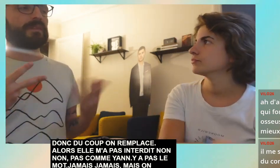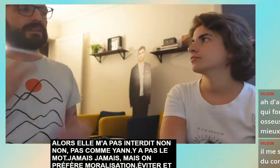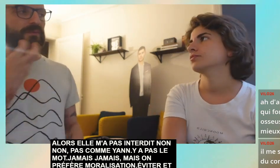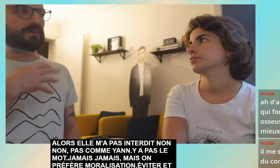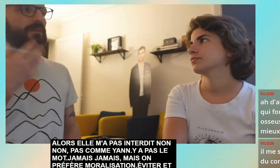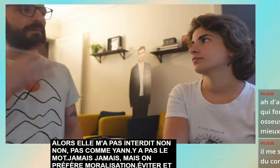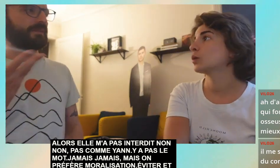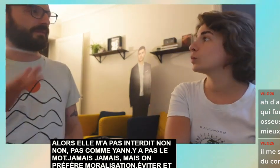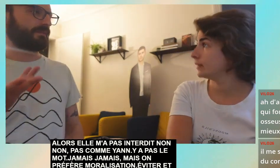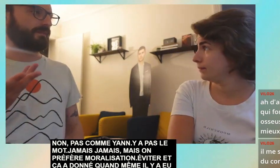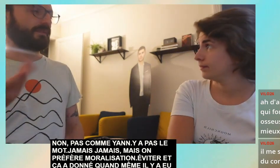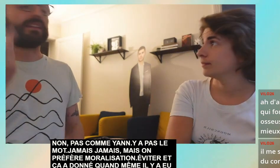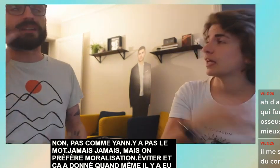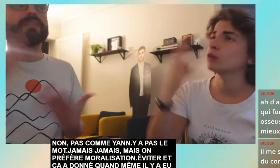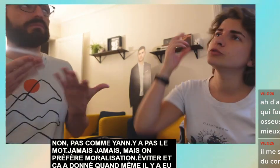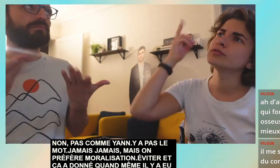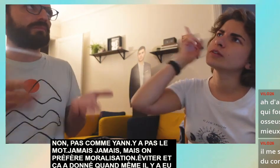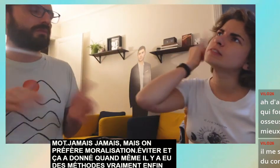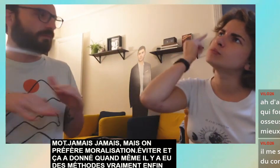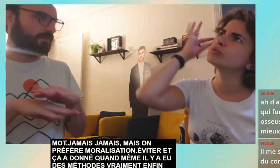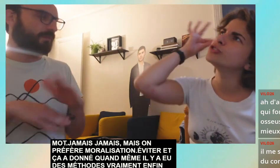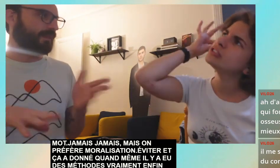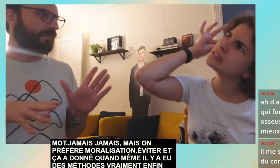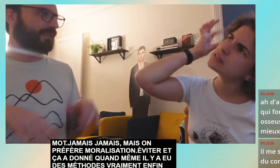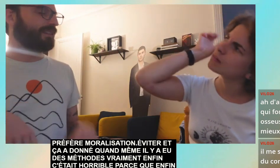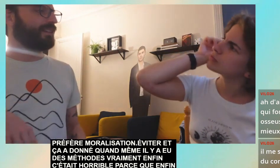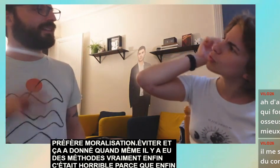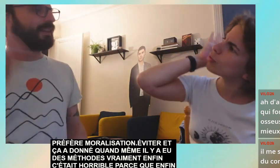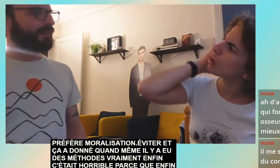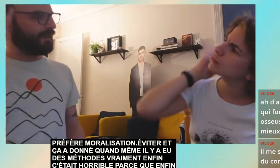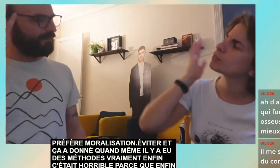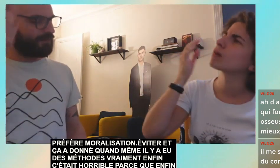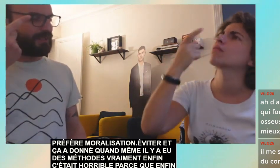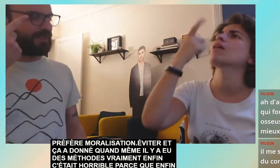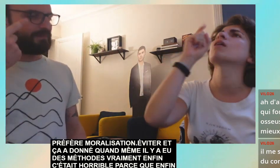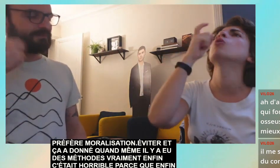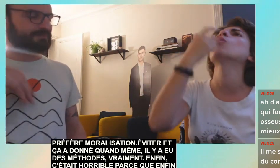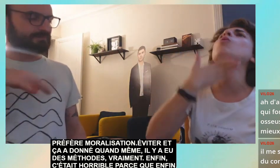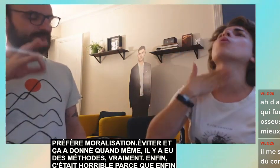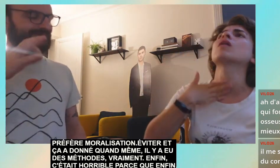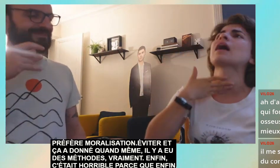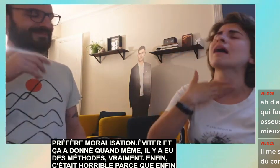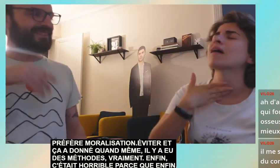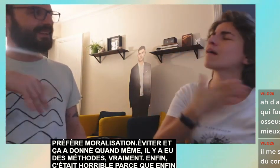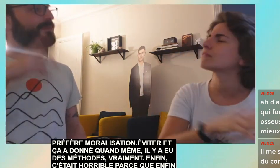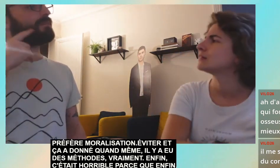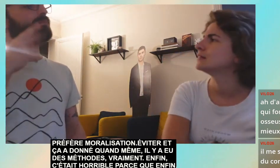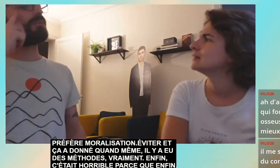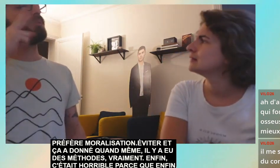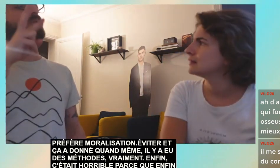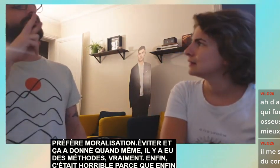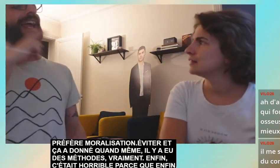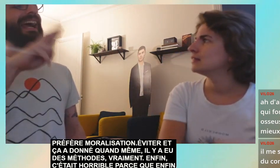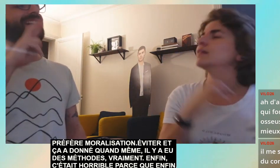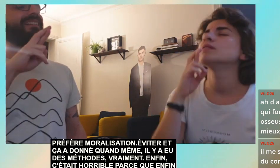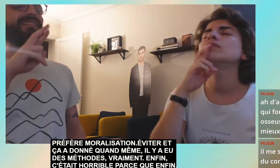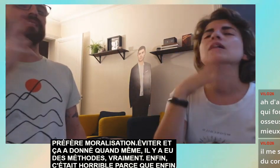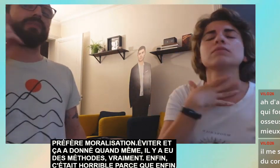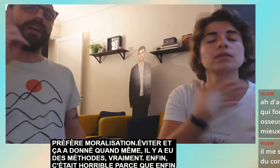c'était horrible parce que. Il y a eu une bougie, sur le rêve, pas quoi, l'eau, là. Oui, pour le R. Le